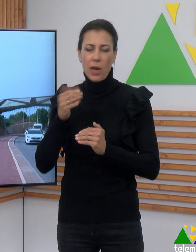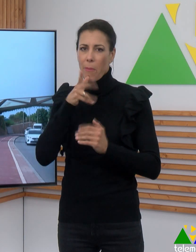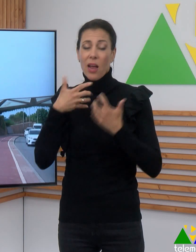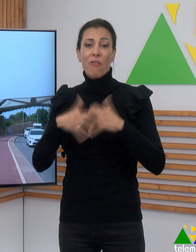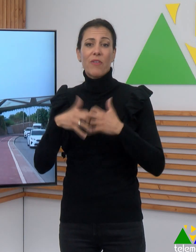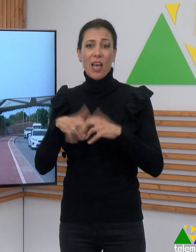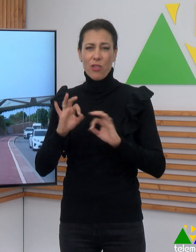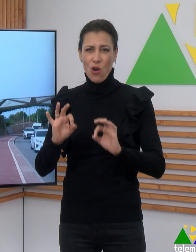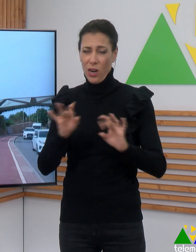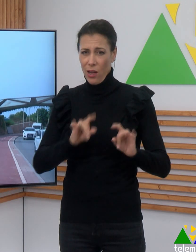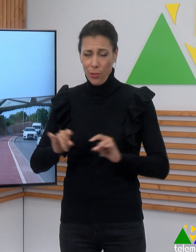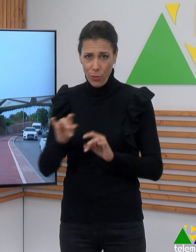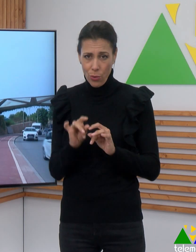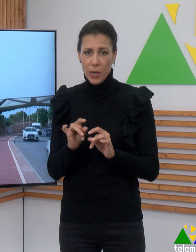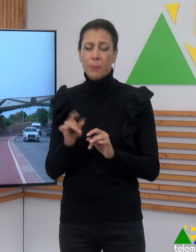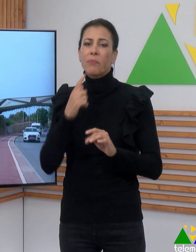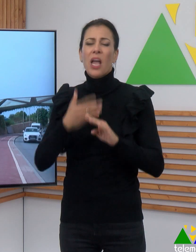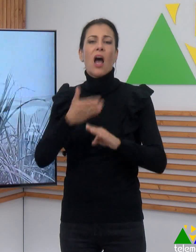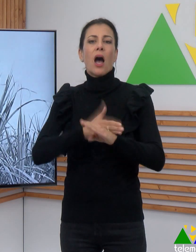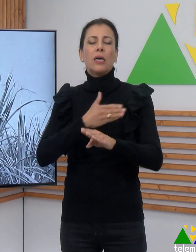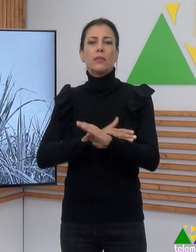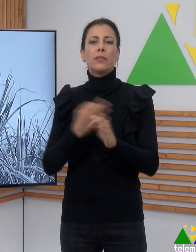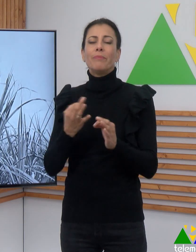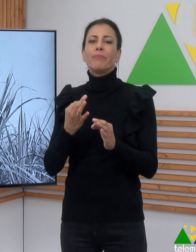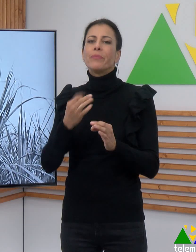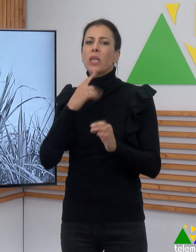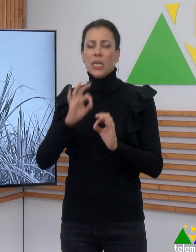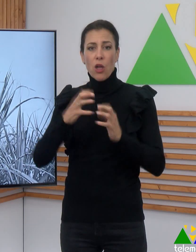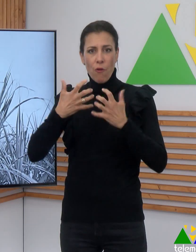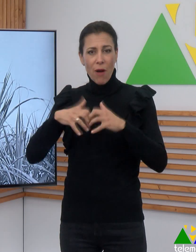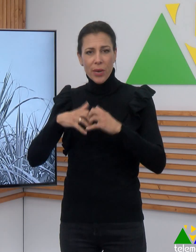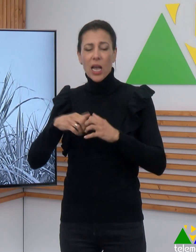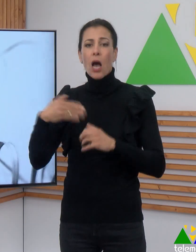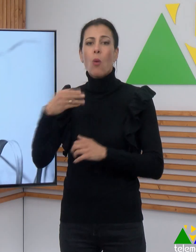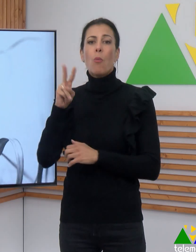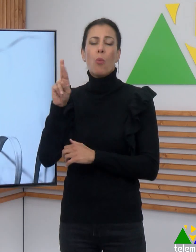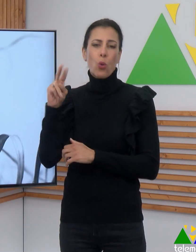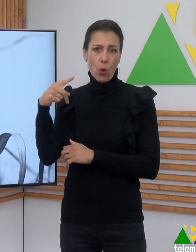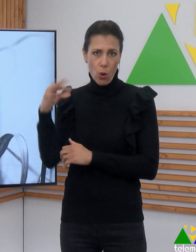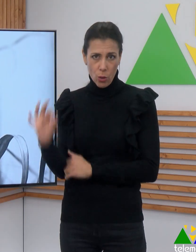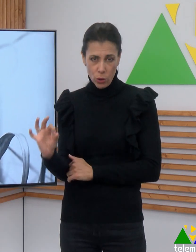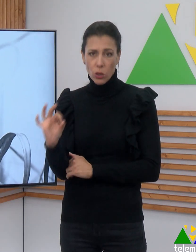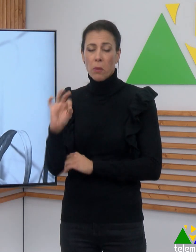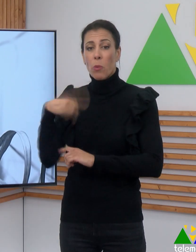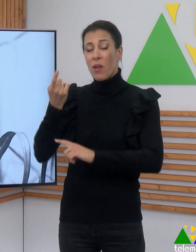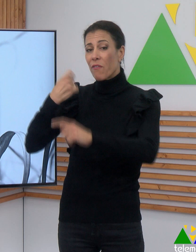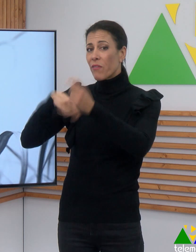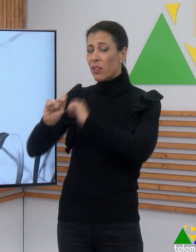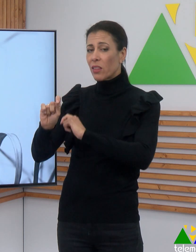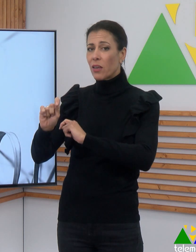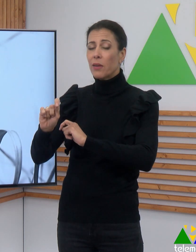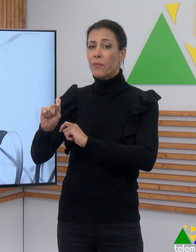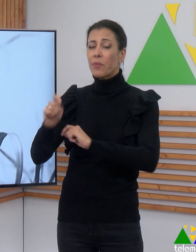fabricación de azúcar. Antes había estado la fábrica Burgos, Burgos se la vende